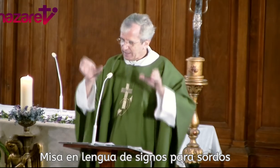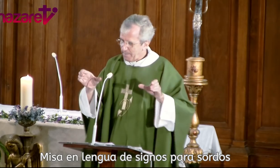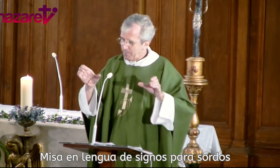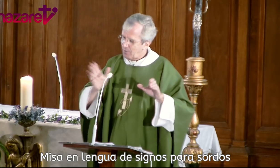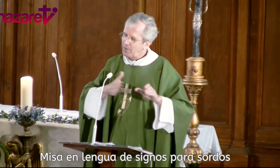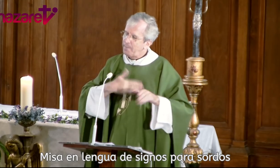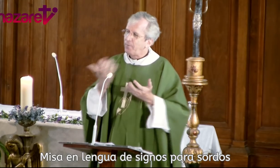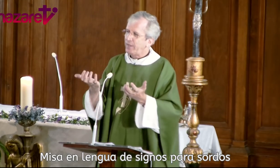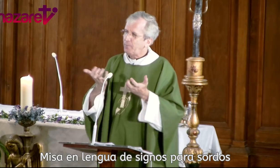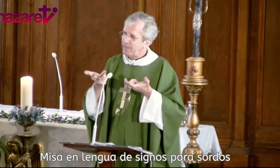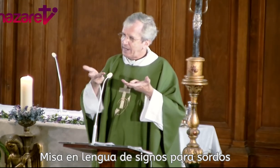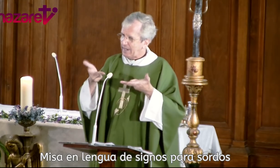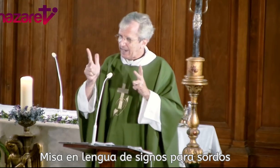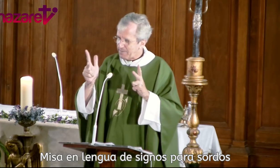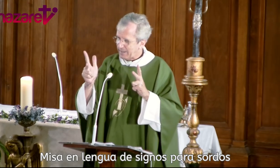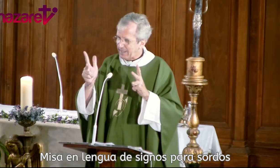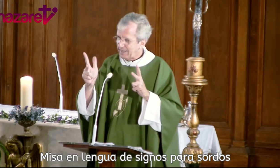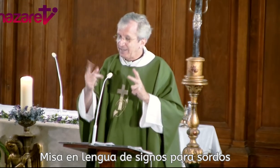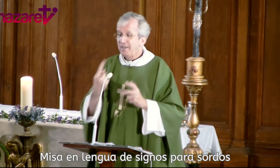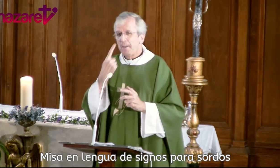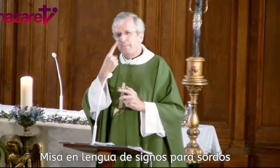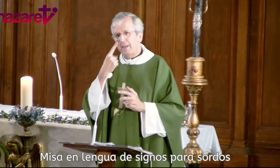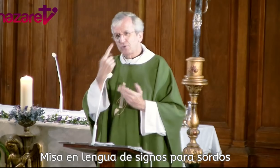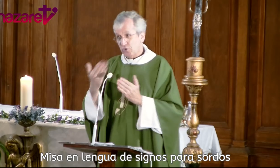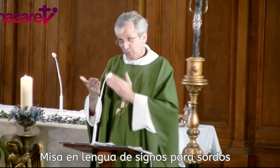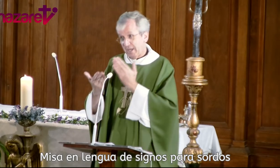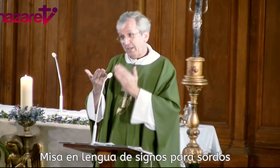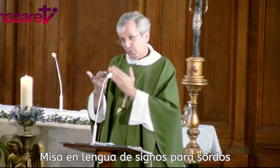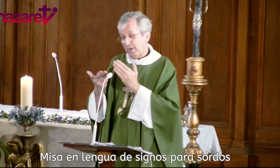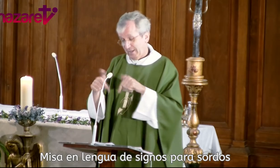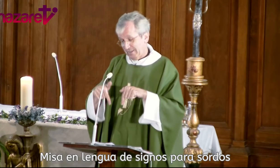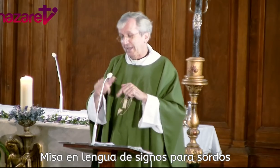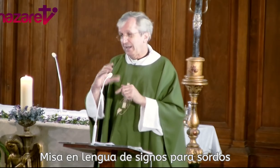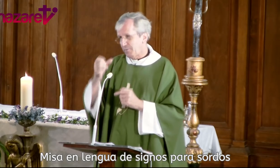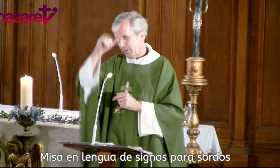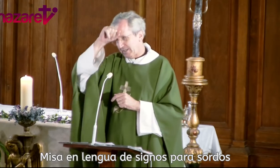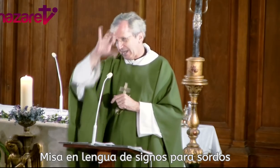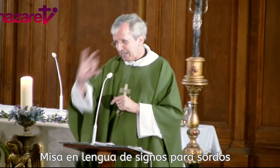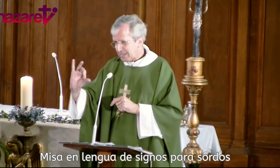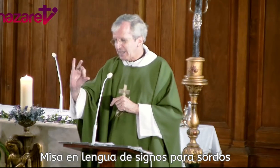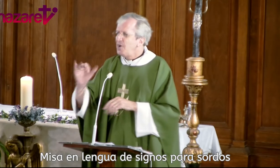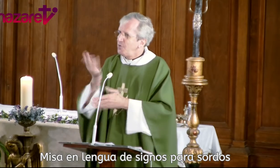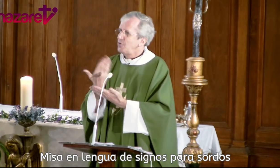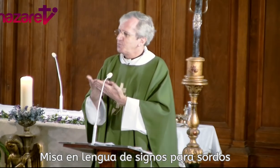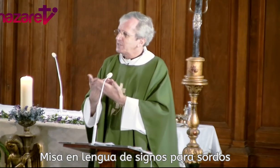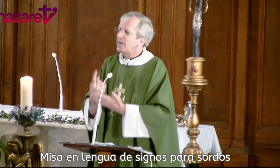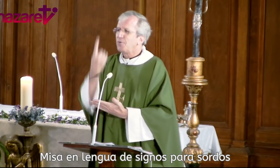templo, poder obtener la libertad. Veremos cómo esa lectura del libro de Isaías nos muestra cómo